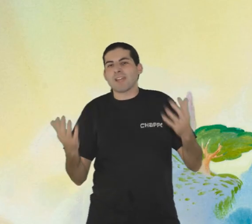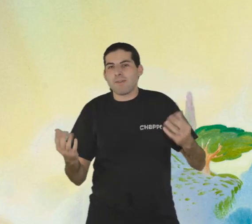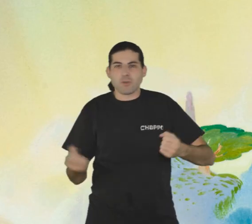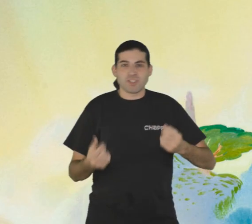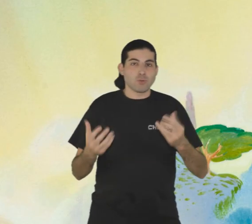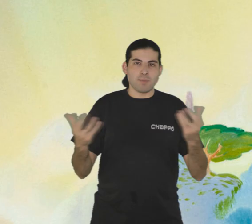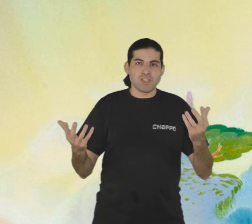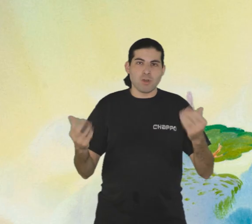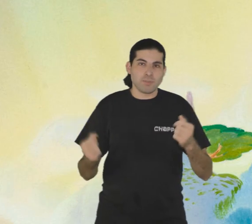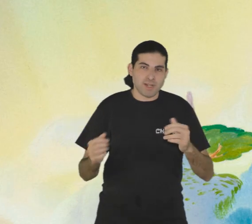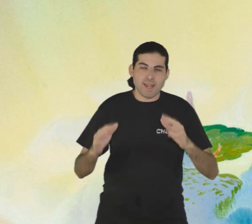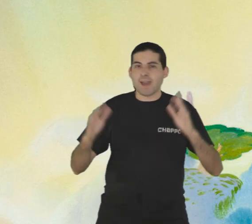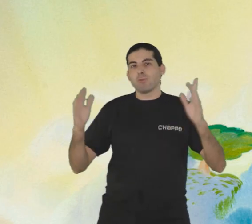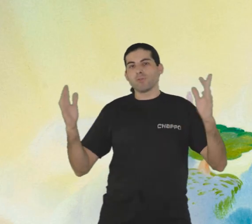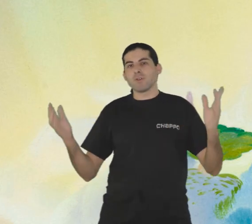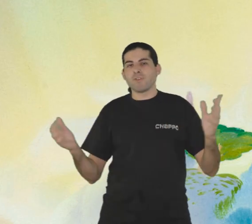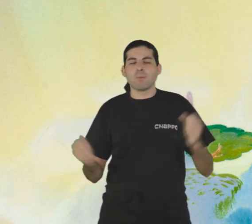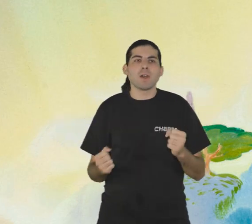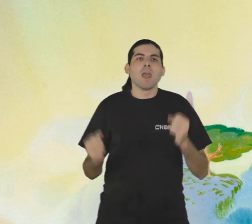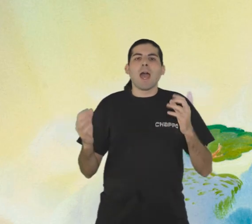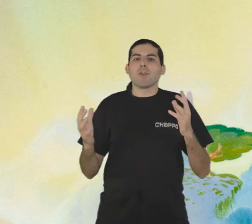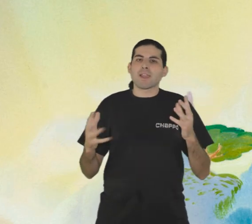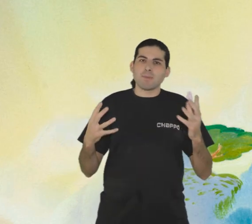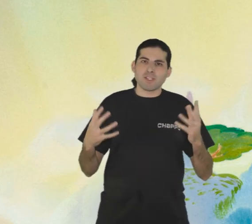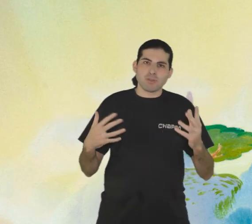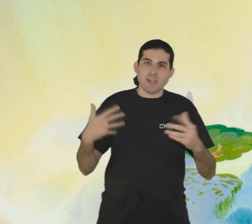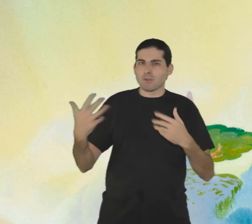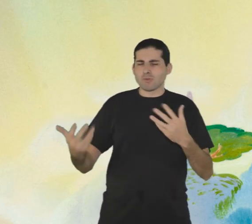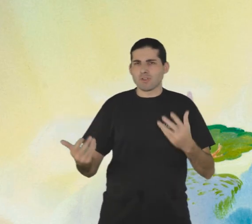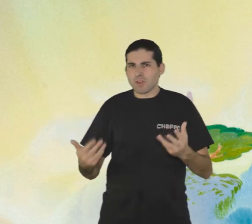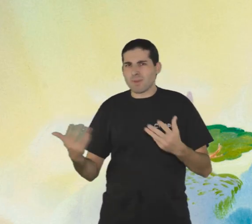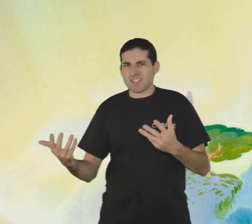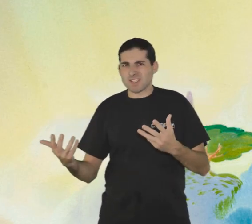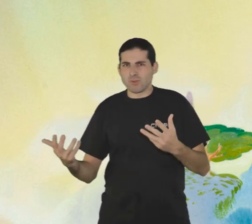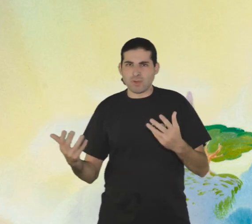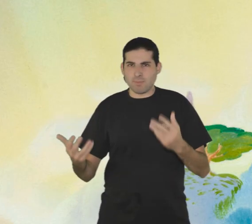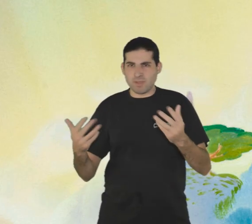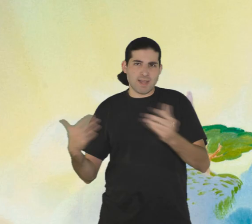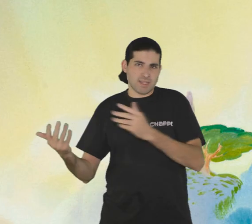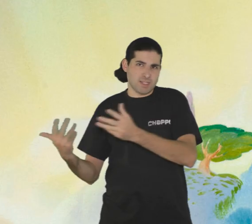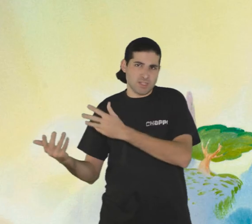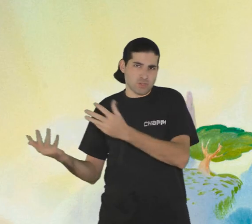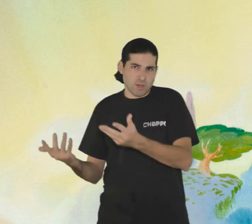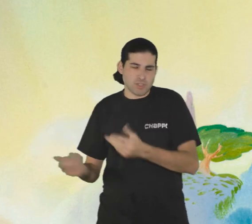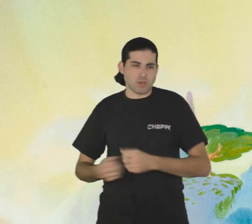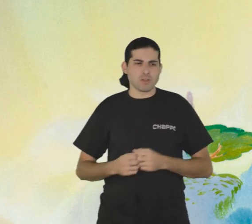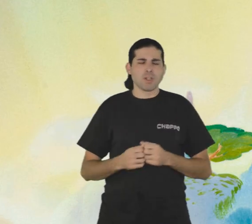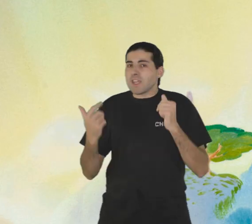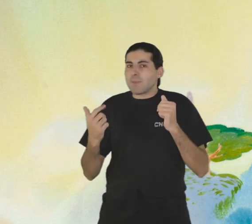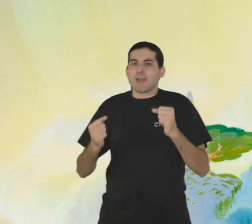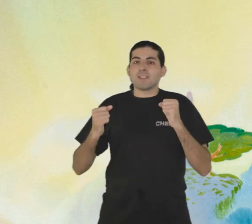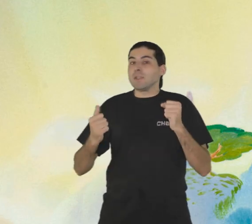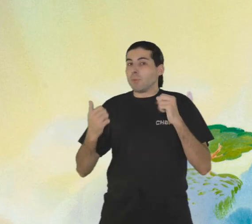non bastavano questi due episodi per creare un unico film, hanno anche messo delle introduzioni abbastanza lunghe prima di ciascun